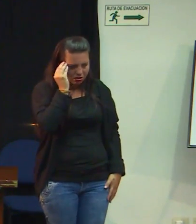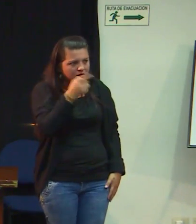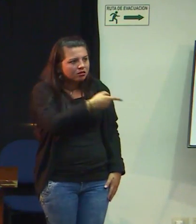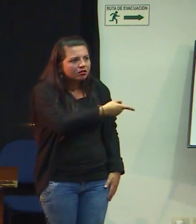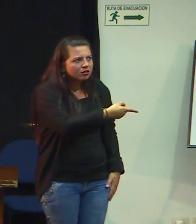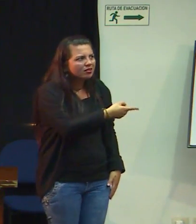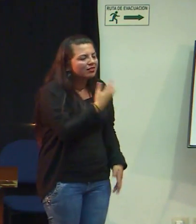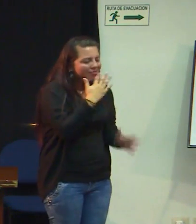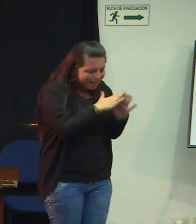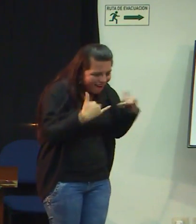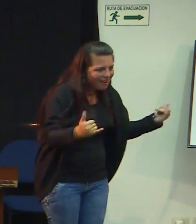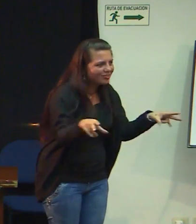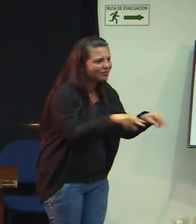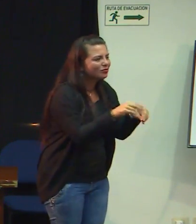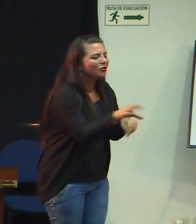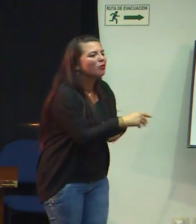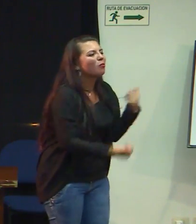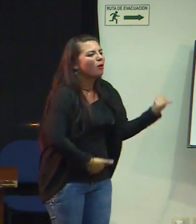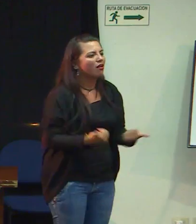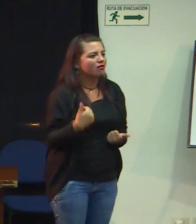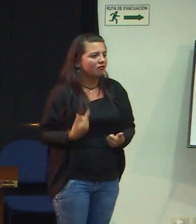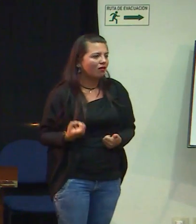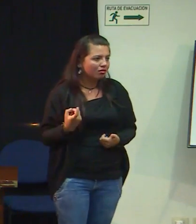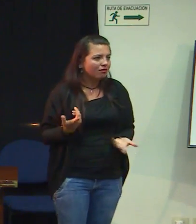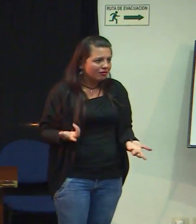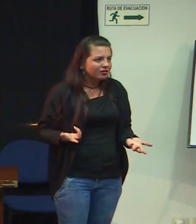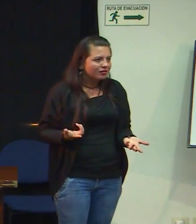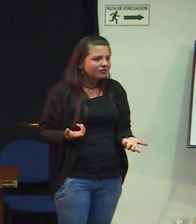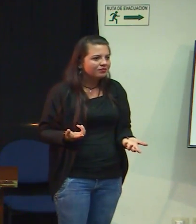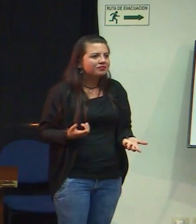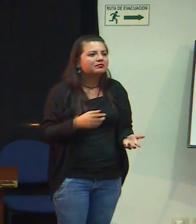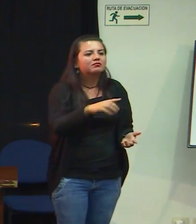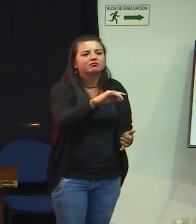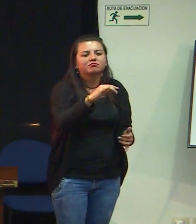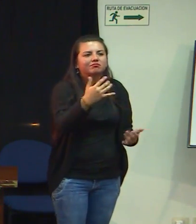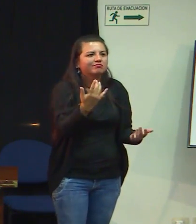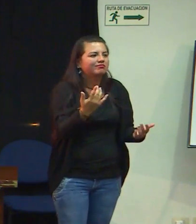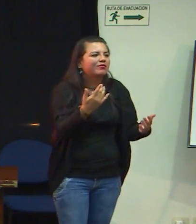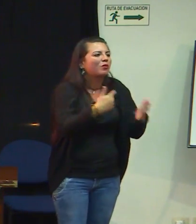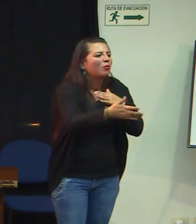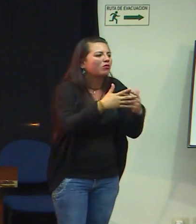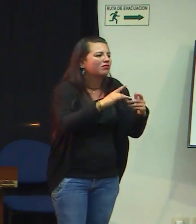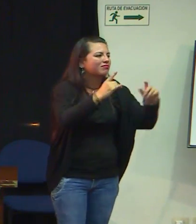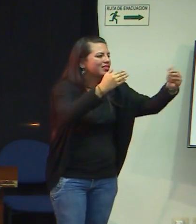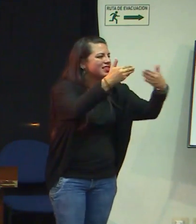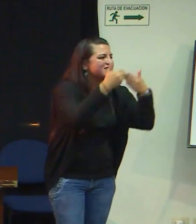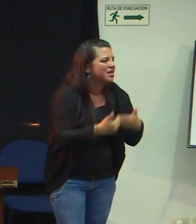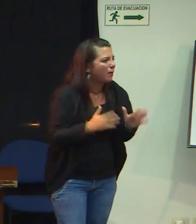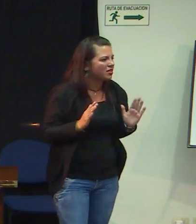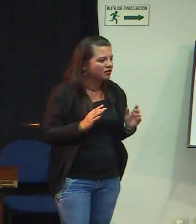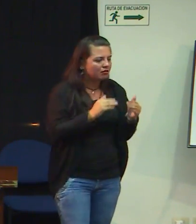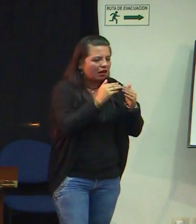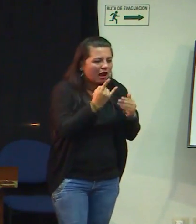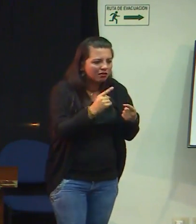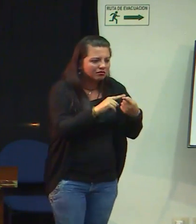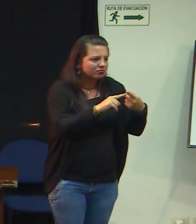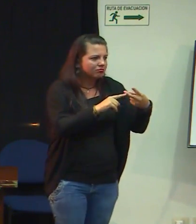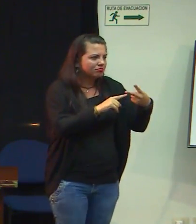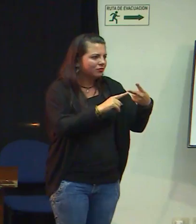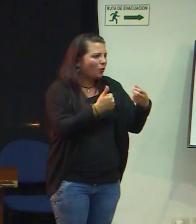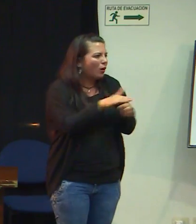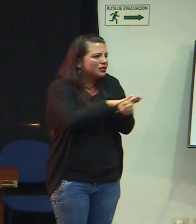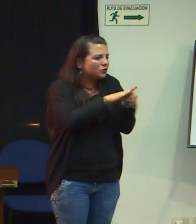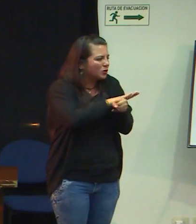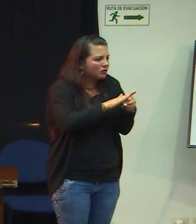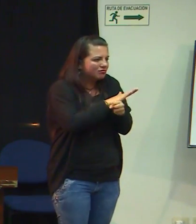la sociedad, ¿sí? Independientemente de que se tenga una, no sé, discapacidad puntual o se tenga una